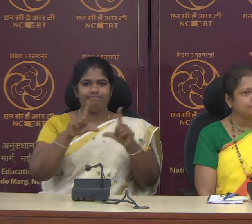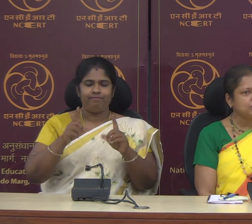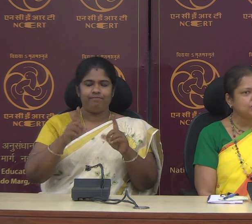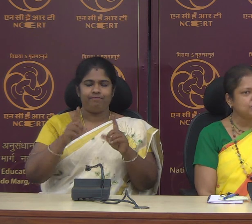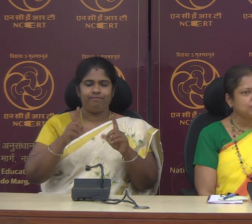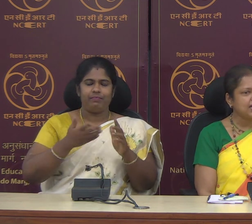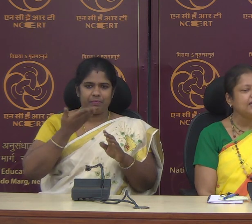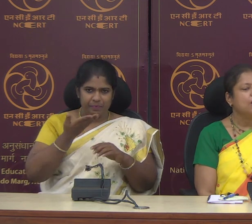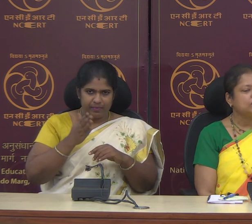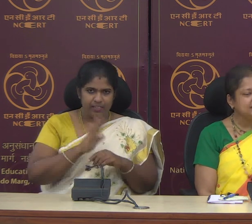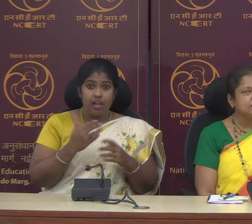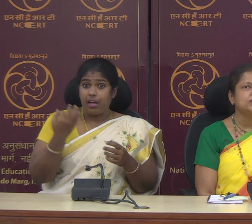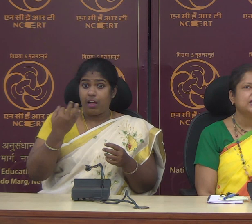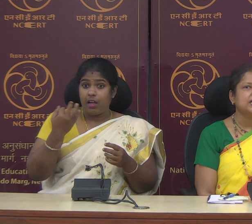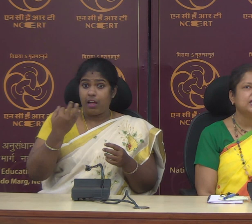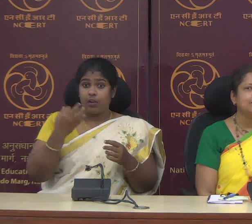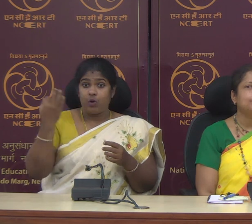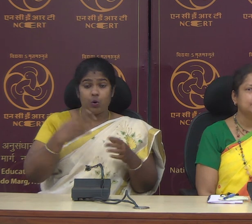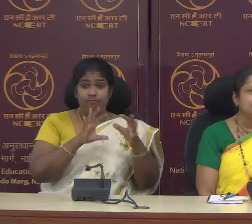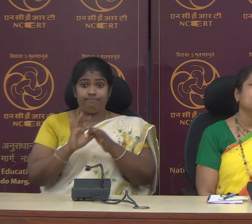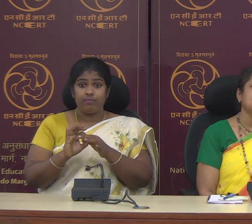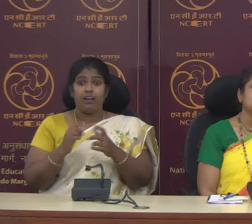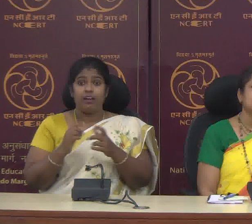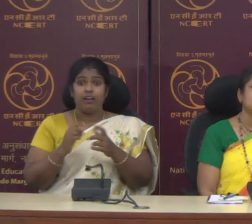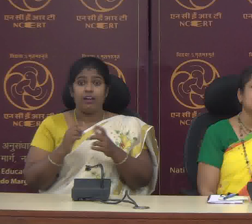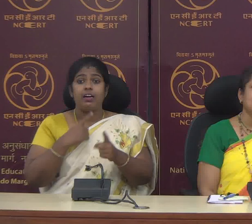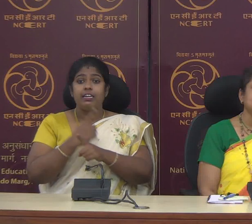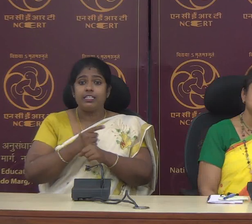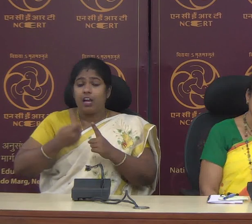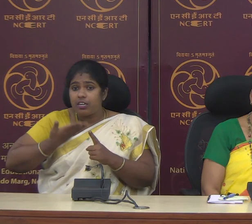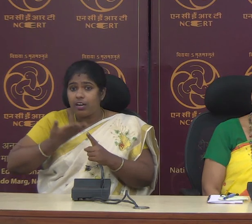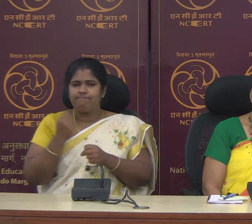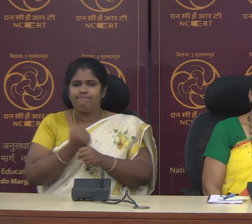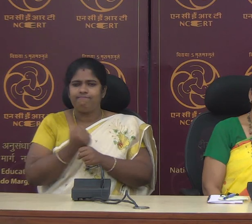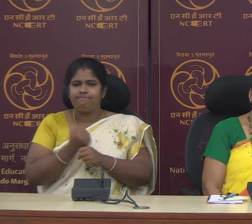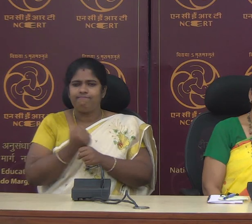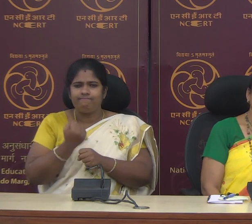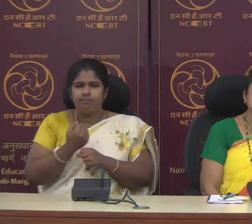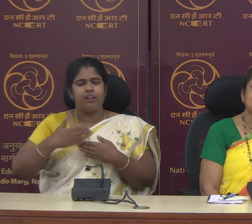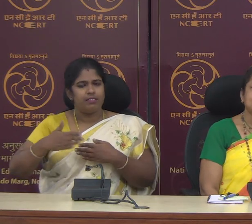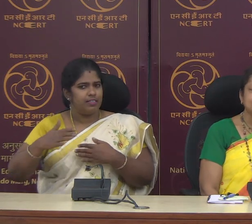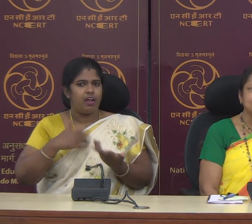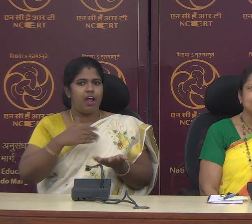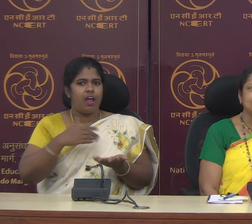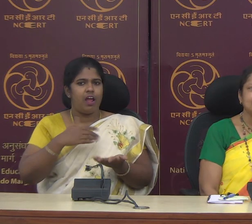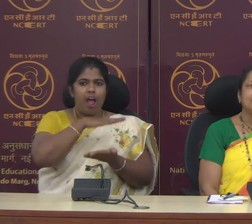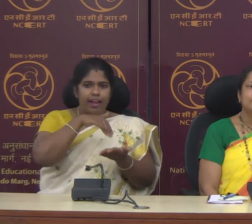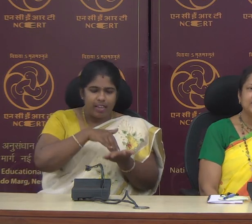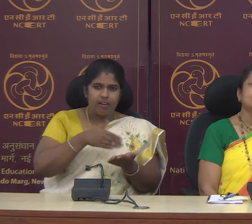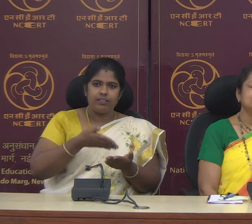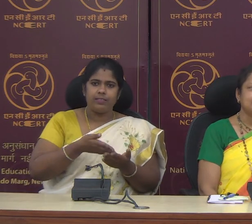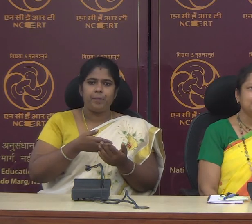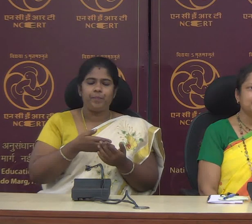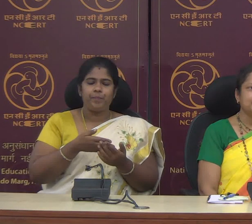नया माध्यम जुड़ा है और टीचर ट्रेनिंग पर भी बहुत सारा काम चल रहा है। ISLRTC